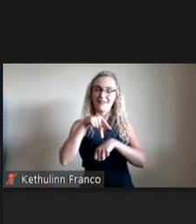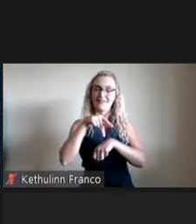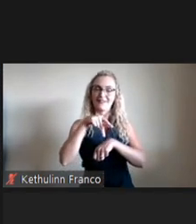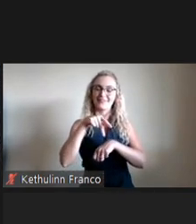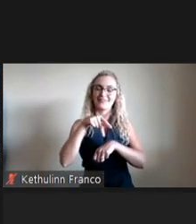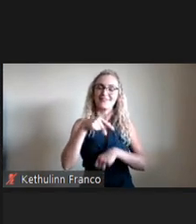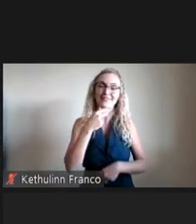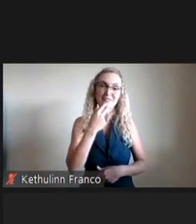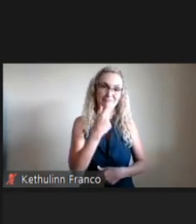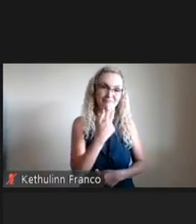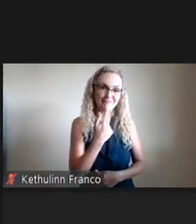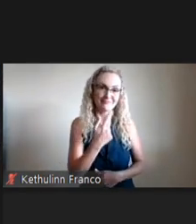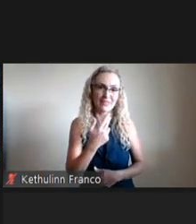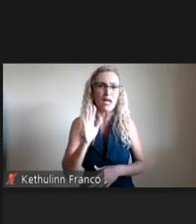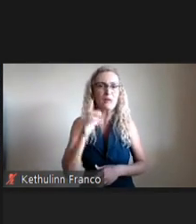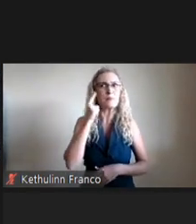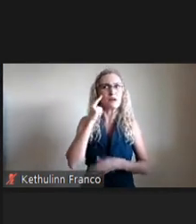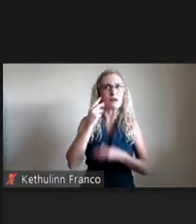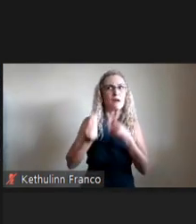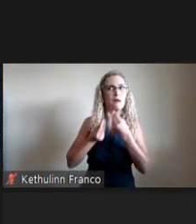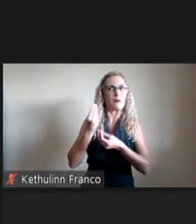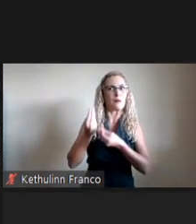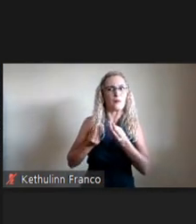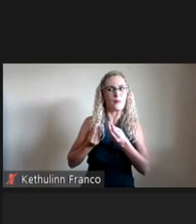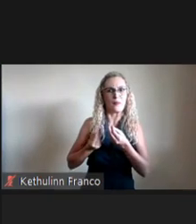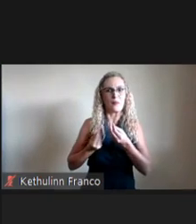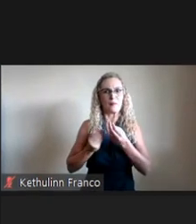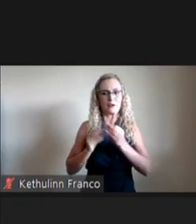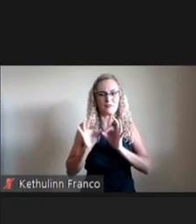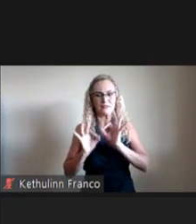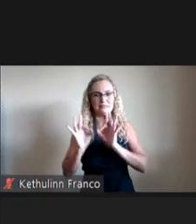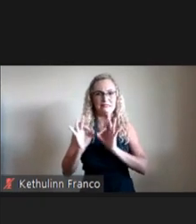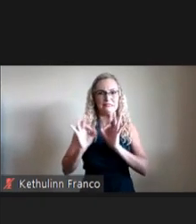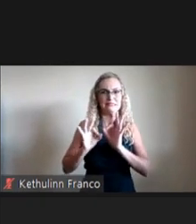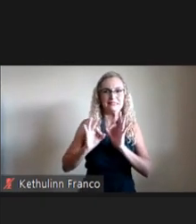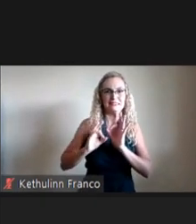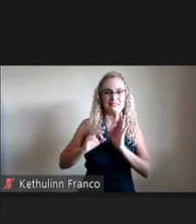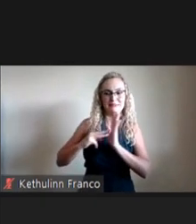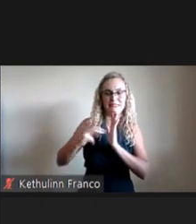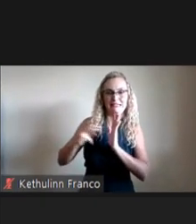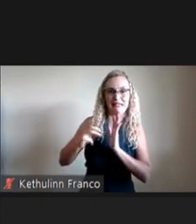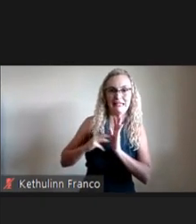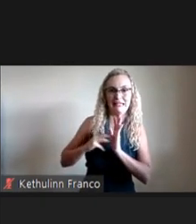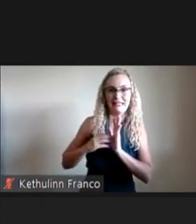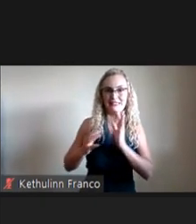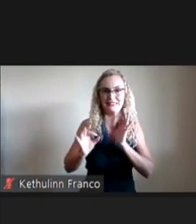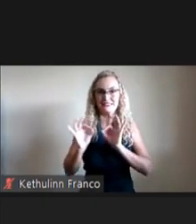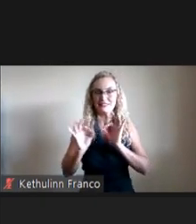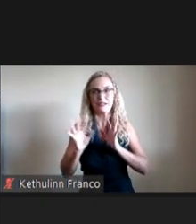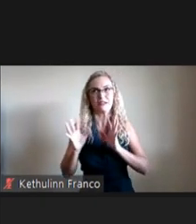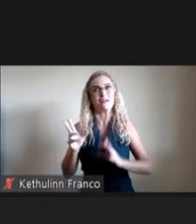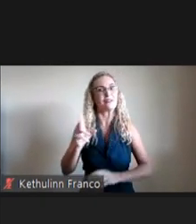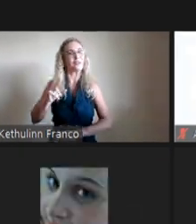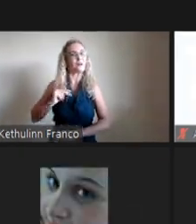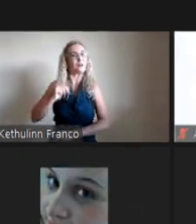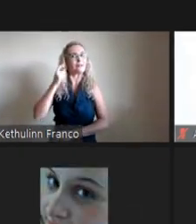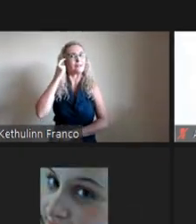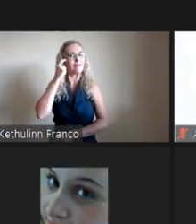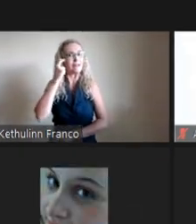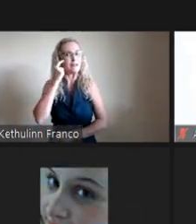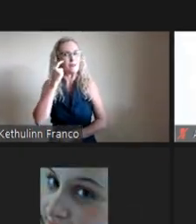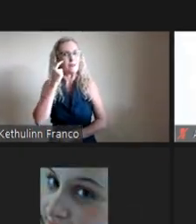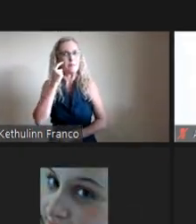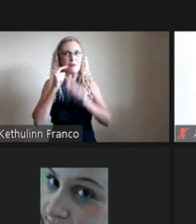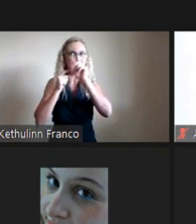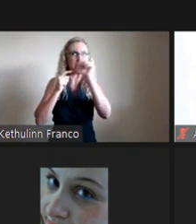didático, agora eu tô pensando aqui no seu Febras, eu quero fazer umas perguntas aqui, que eu fiquei curiosa. Mas antes eu